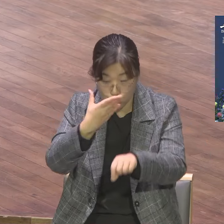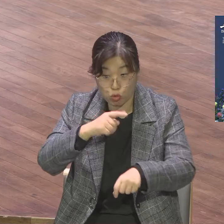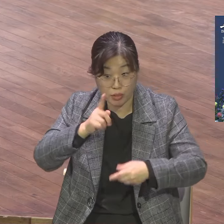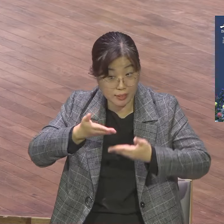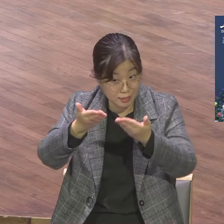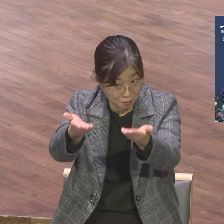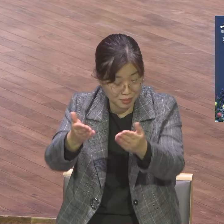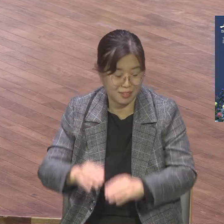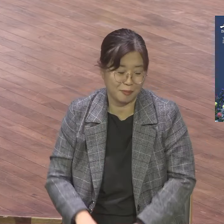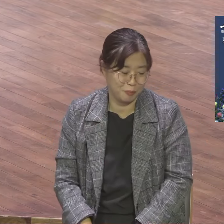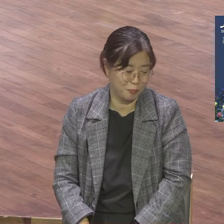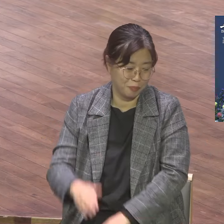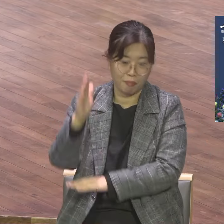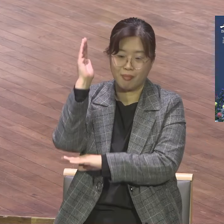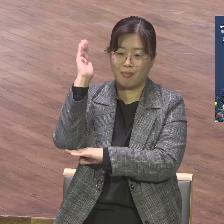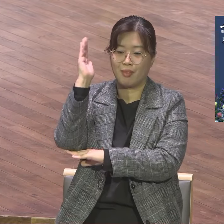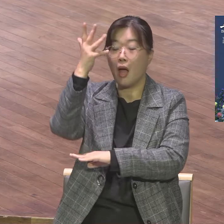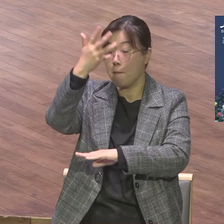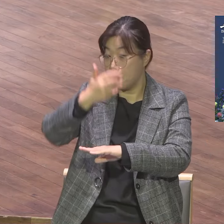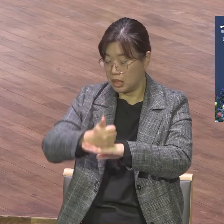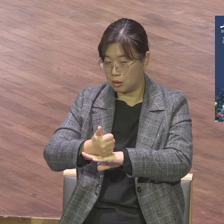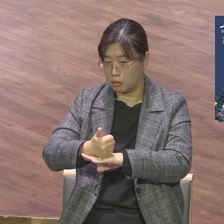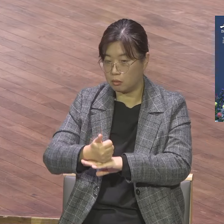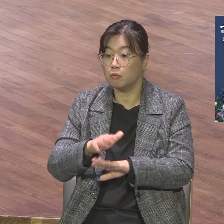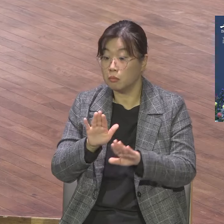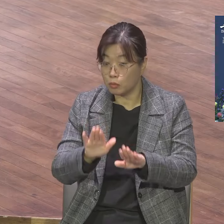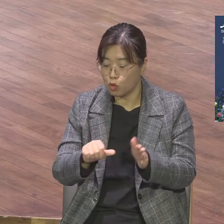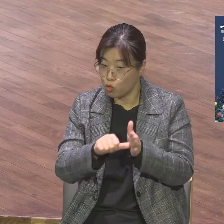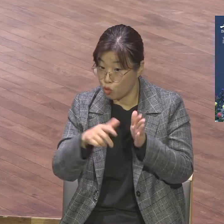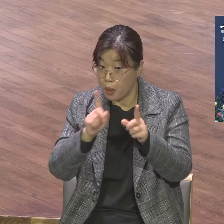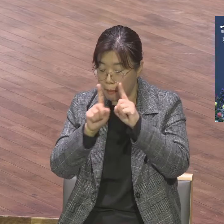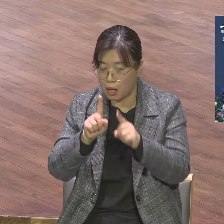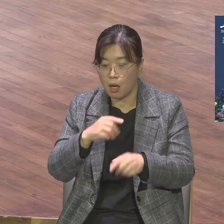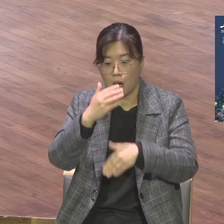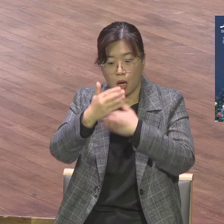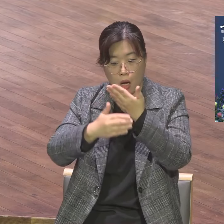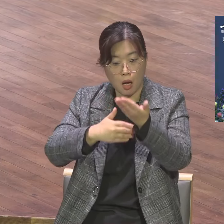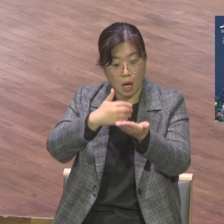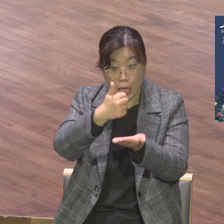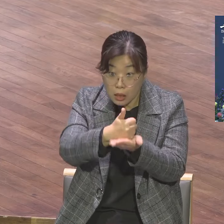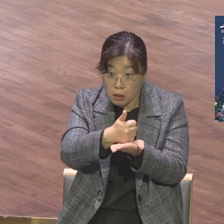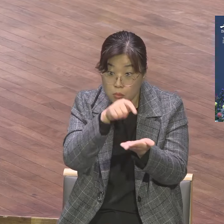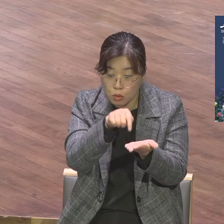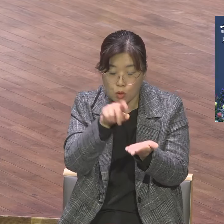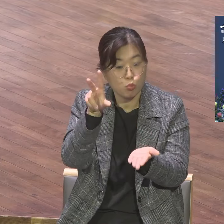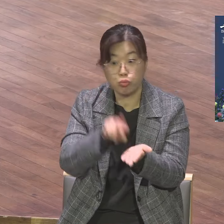하나님께는 문제라는 것이 없다. 다만 계획만 있을 뿐이다.